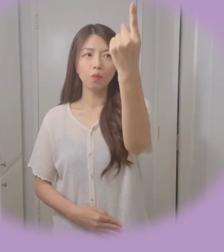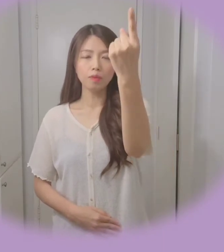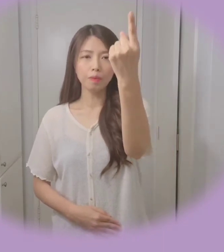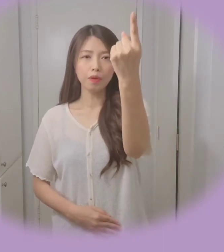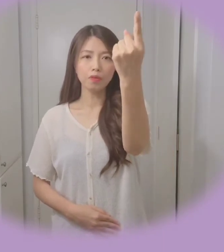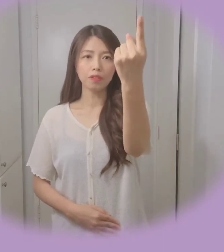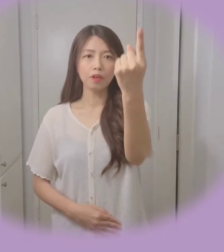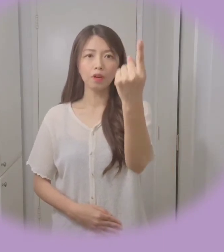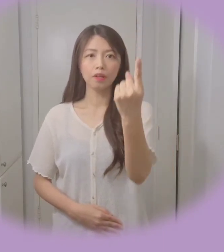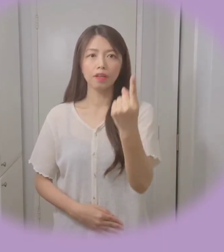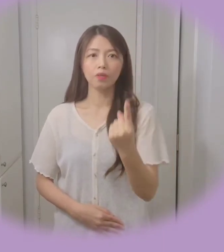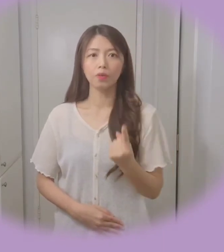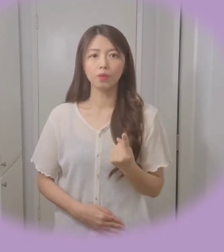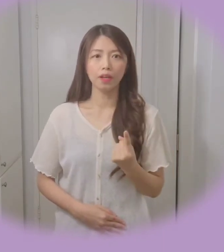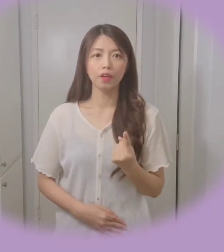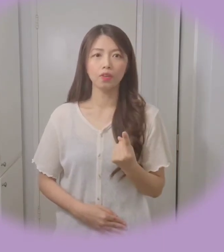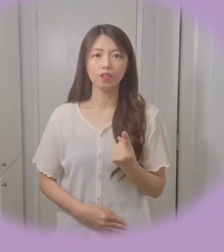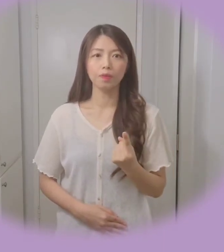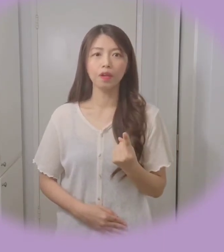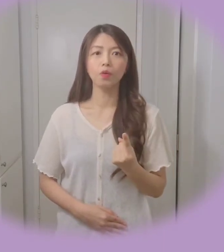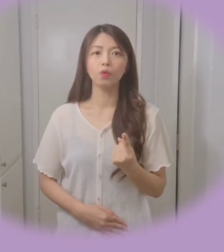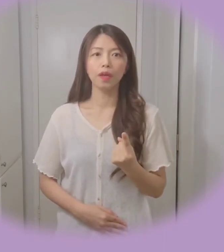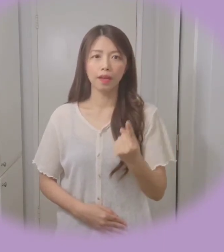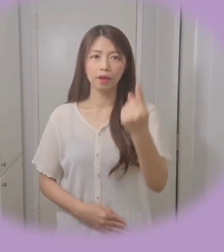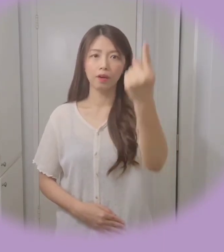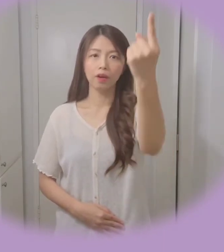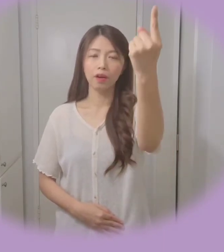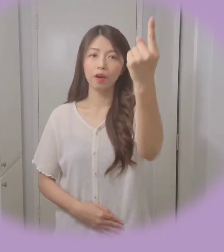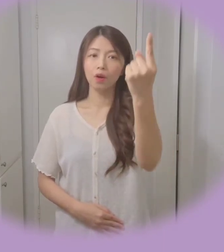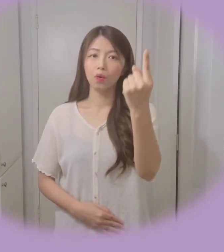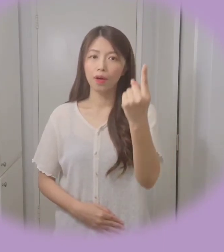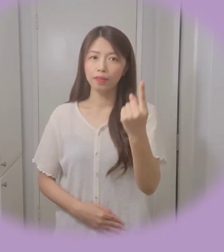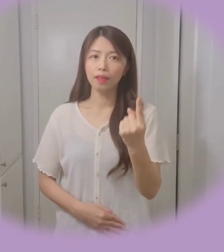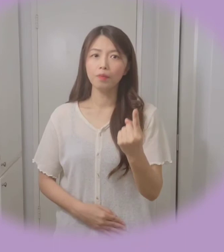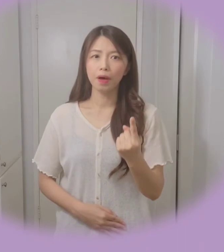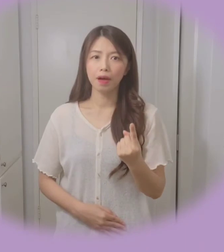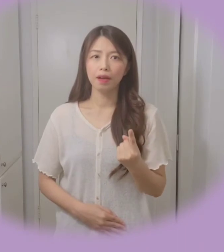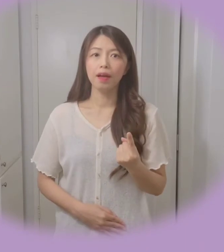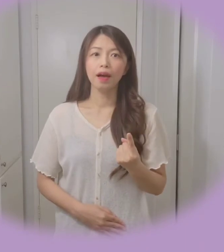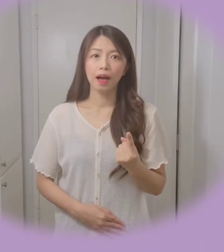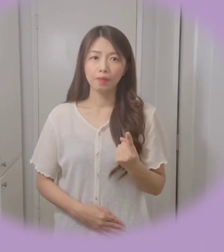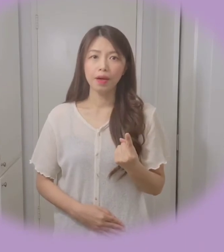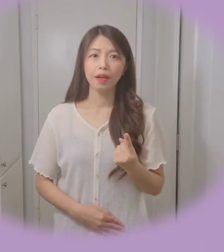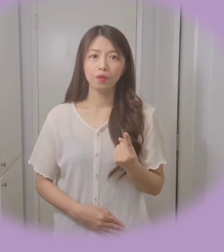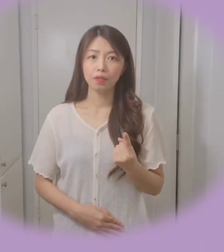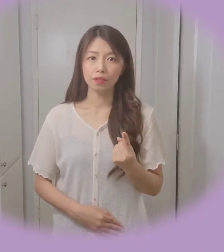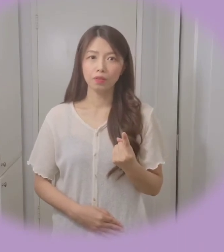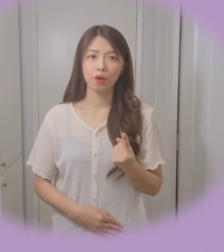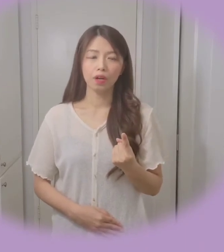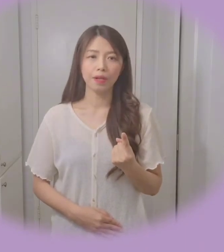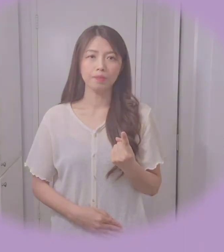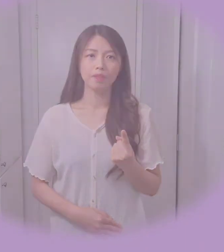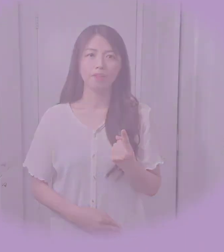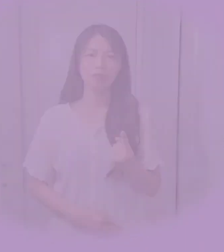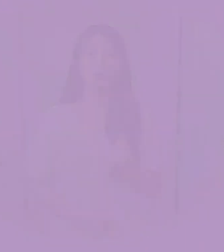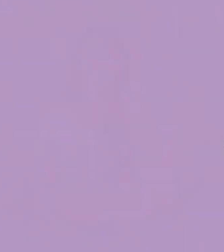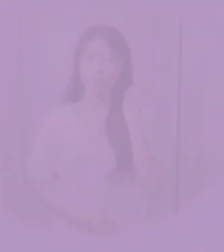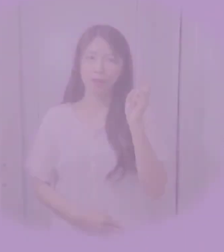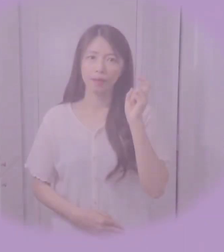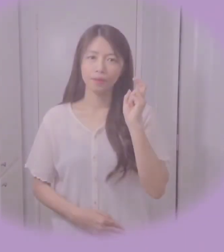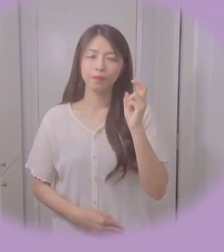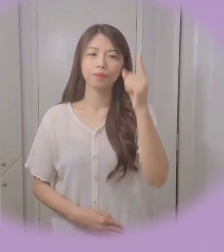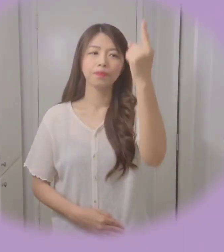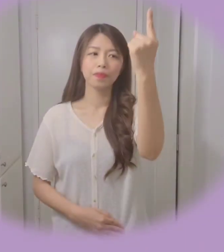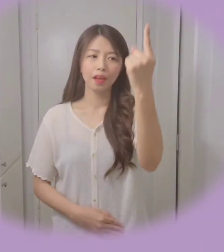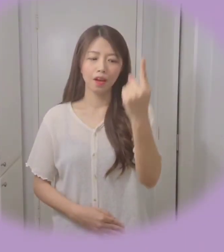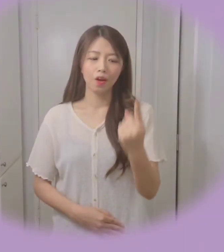수어는요. 검지만 펴주셔서 왼쪽으로 당겨주시면 오다예요. 왔나봐. 아마라고 한 뜻의 수어 아까 말씀드렸죠? 아마.